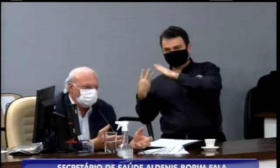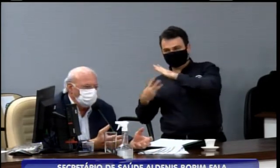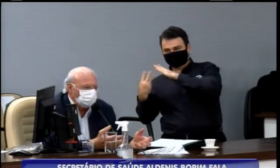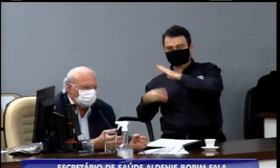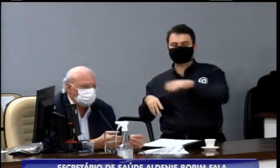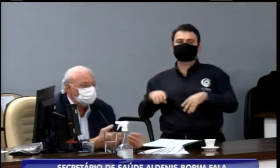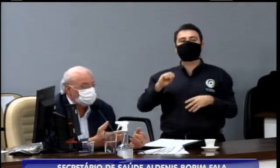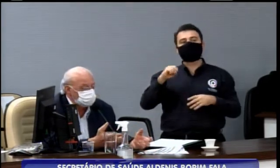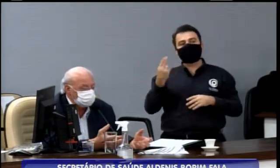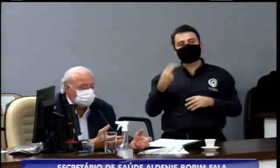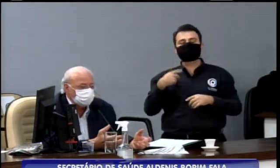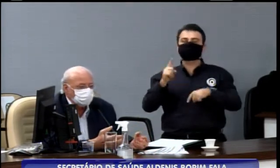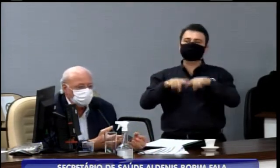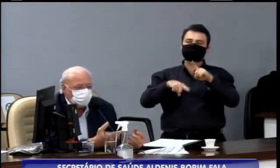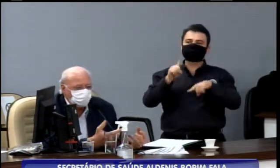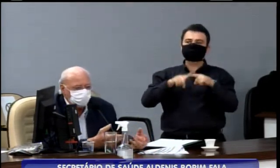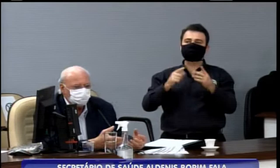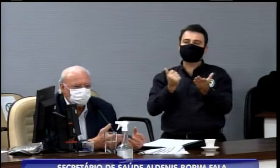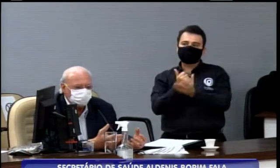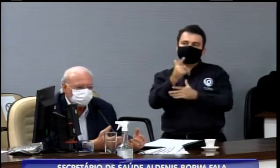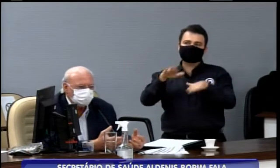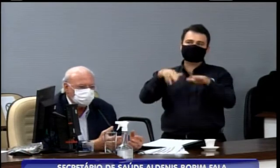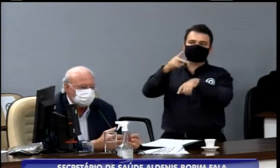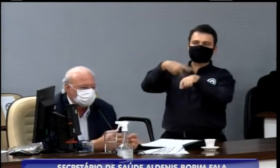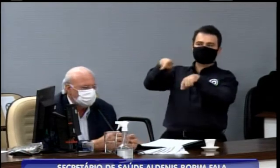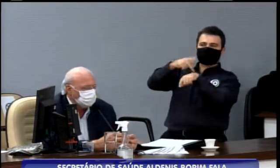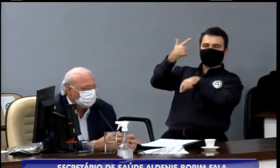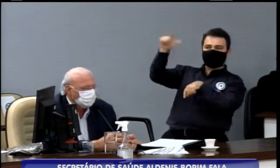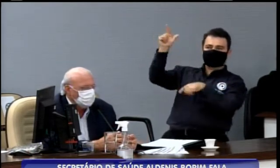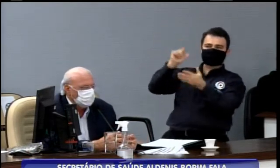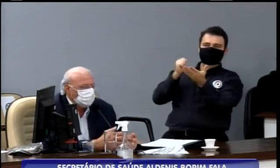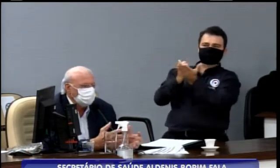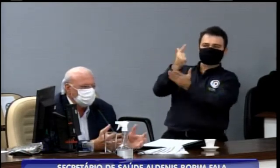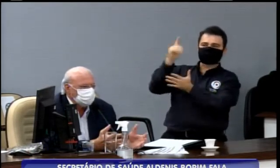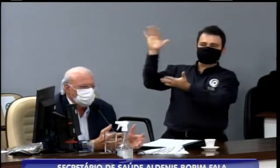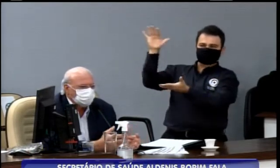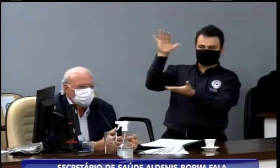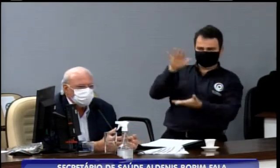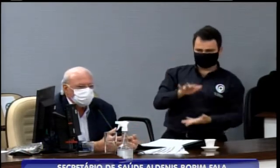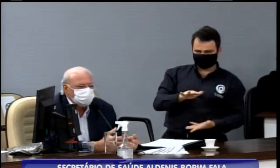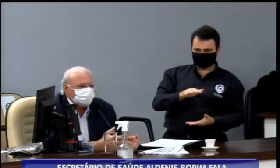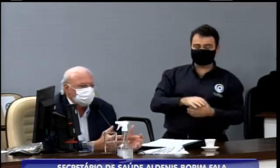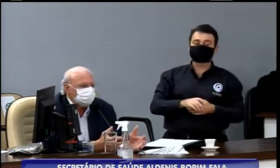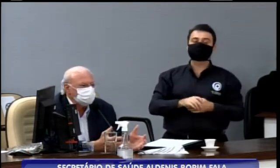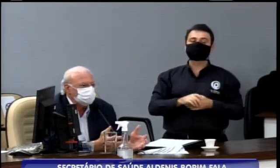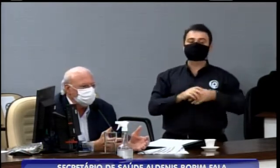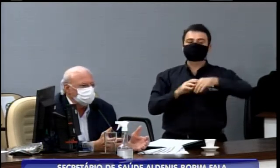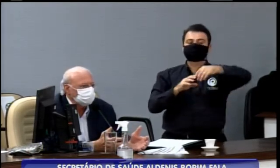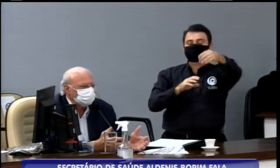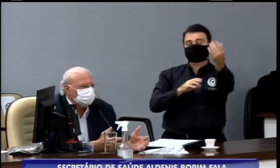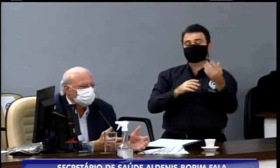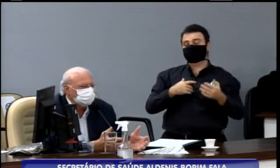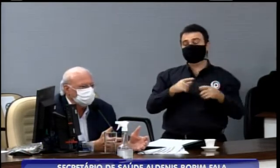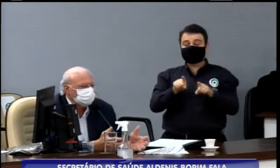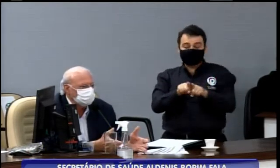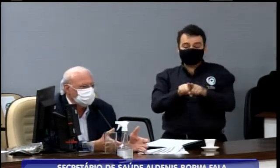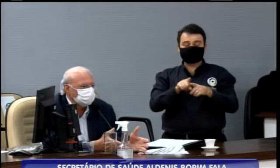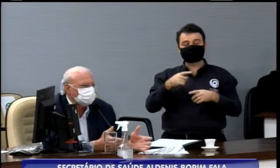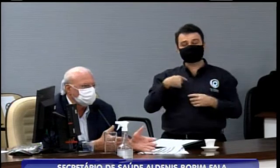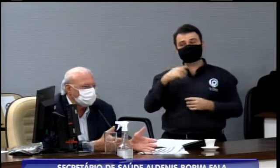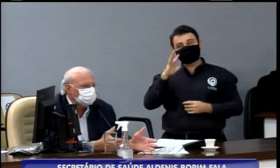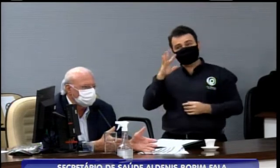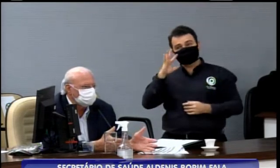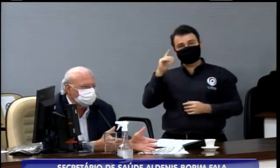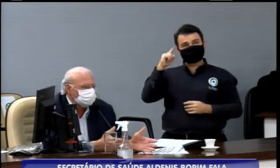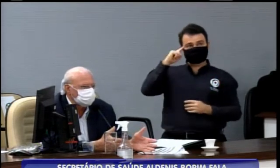de equipamento, muitas vezes importados e assim por diante. Uma das opções era a fonte 1, dinheiro